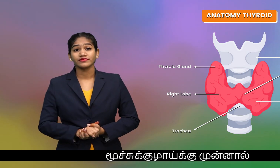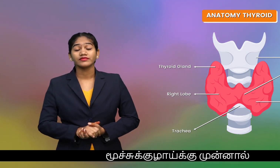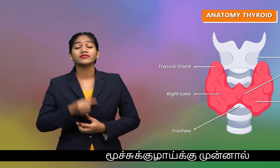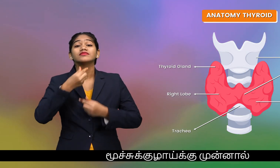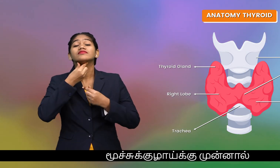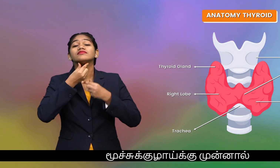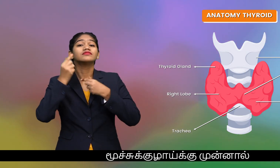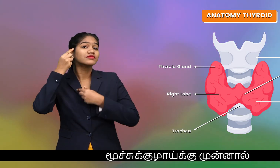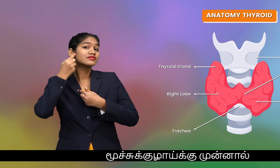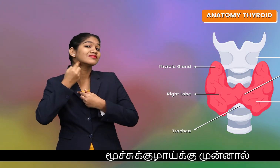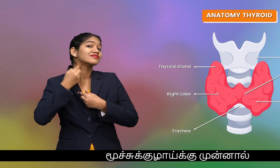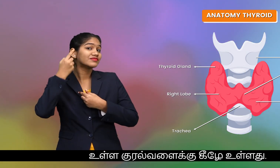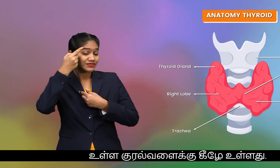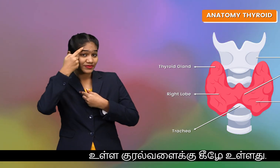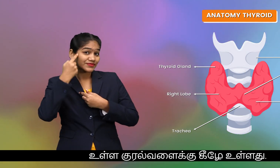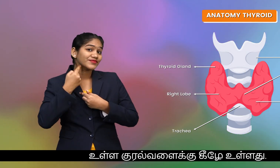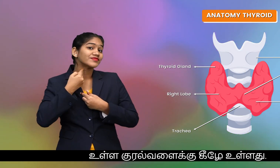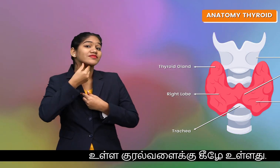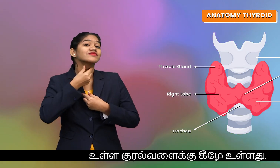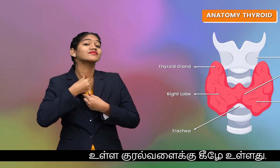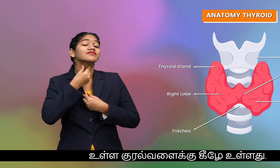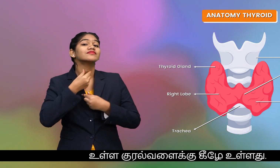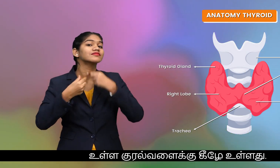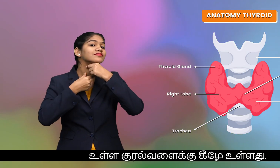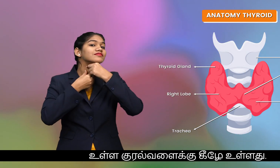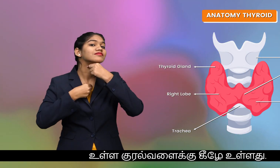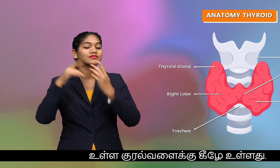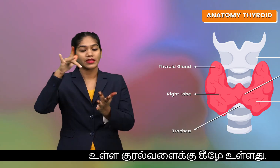மூச்சு குழாய்க்கு முன்னால் உள்ள குரல் வளைக்கு கீழே உள்ளது.